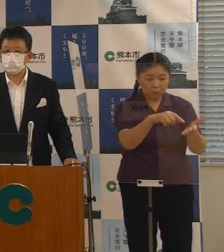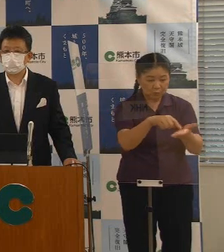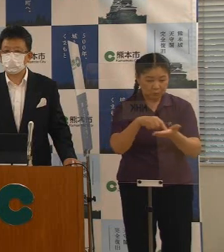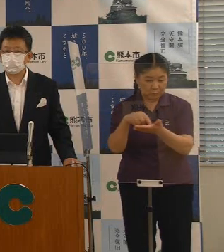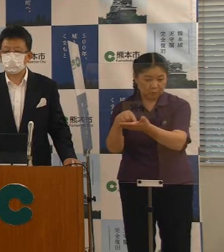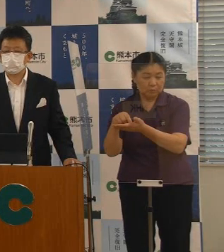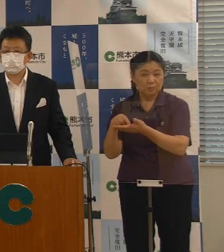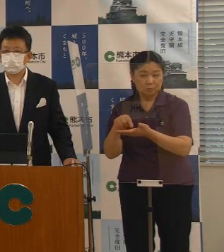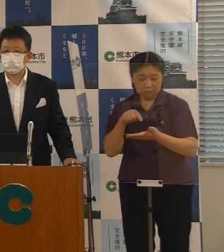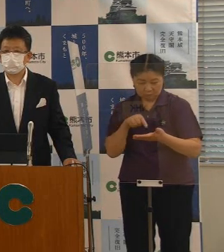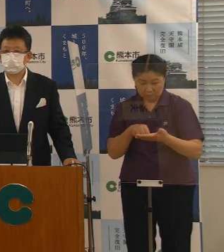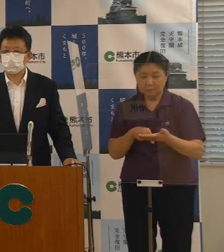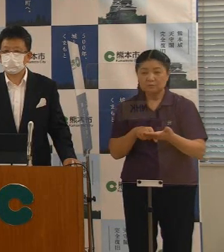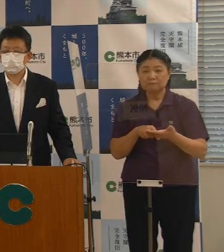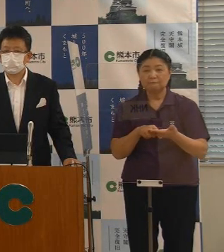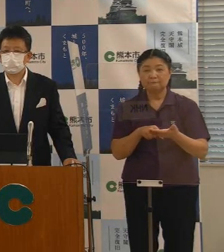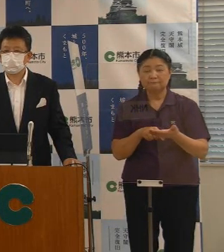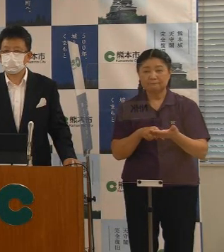いろいろな